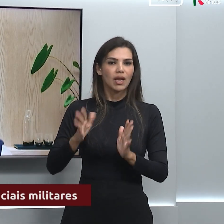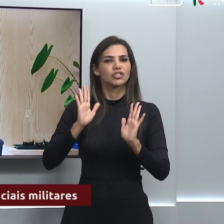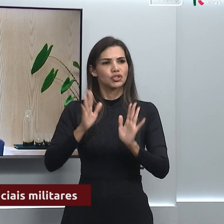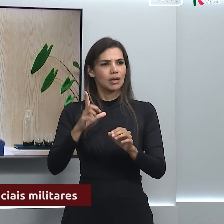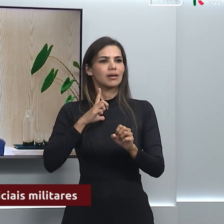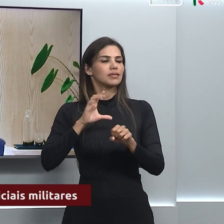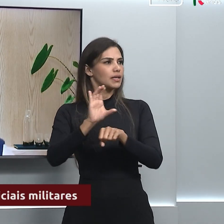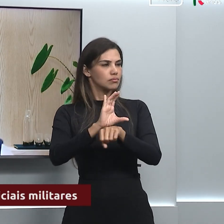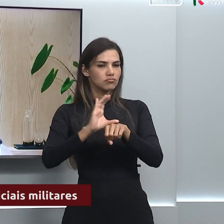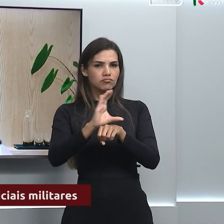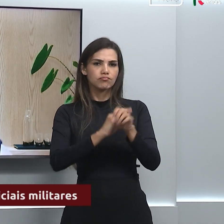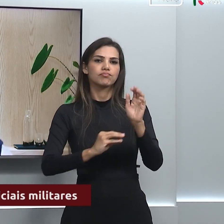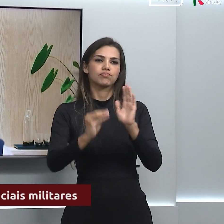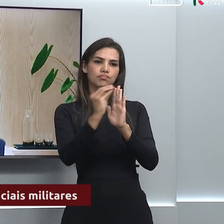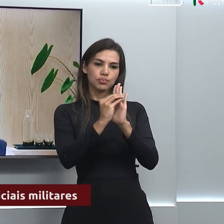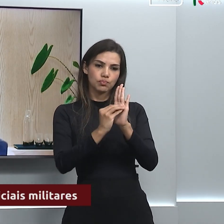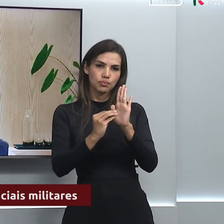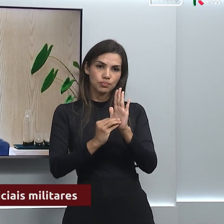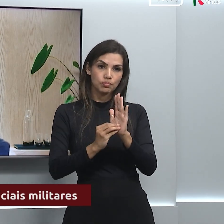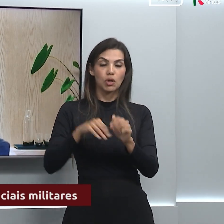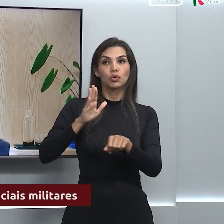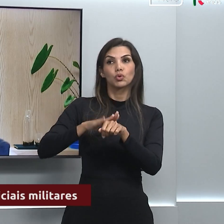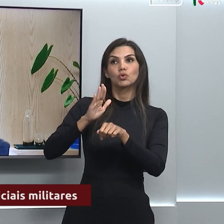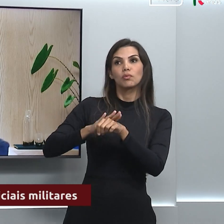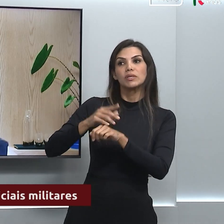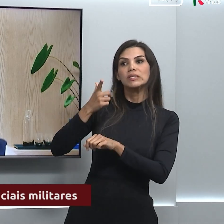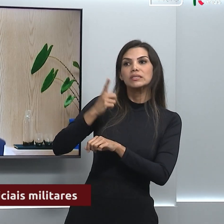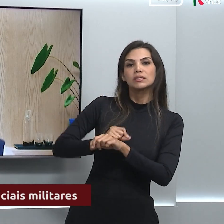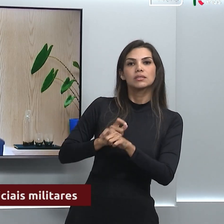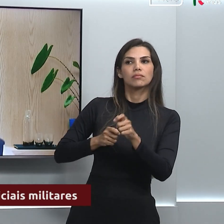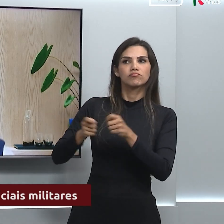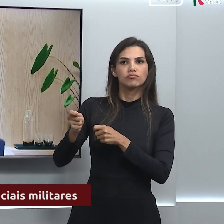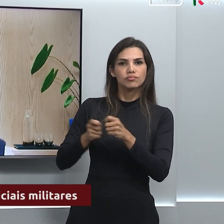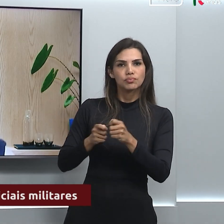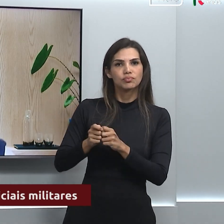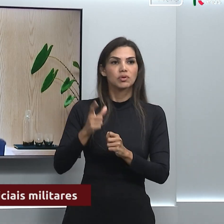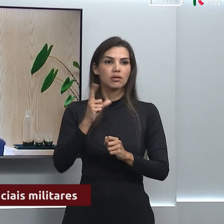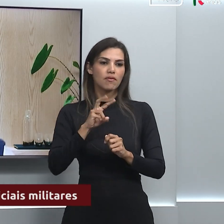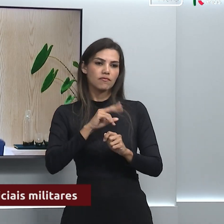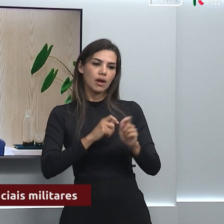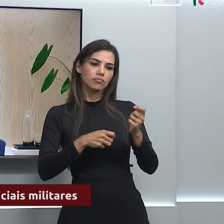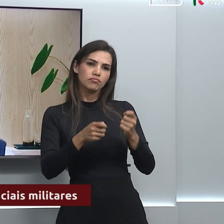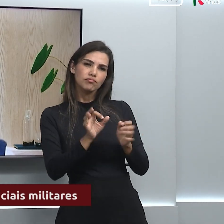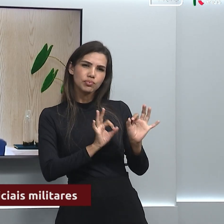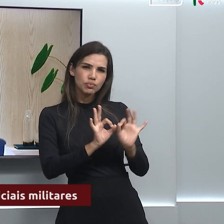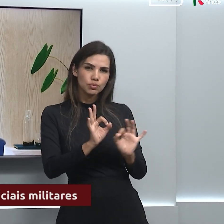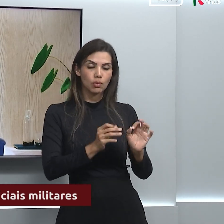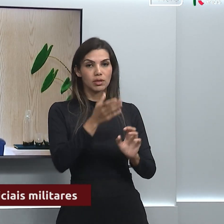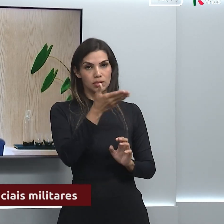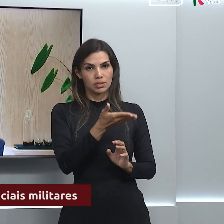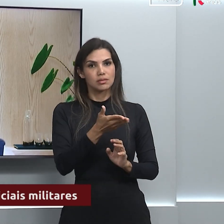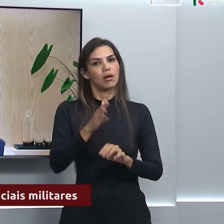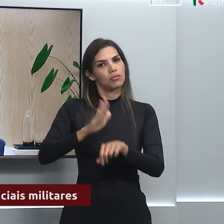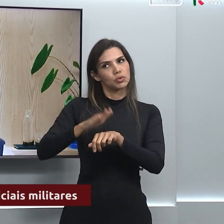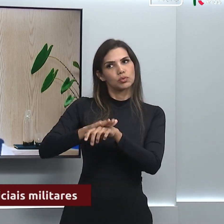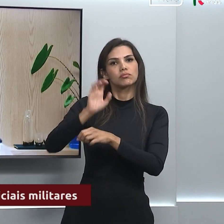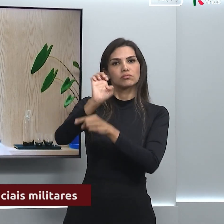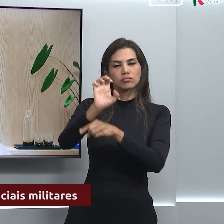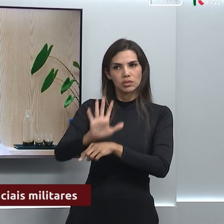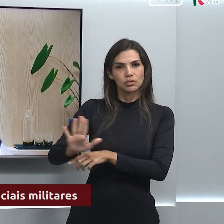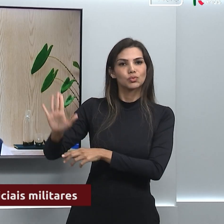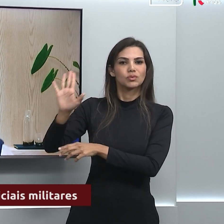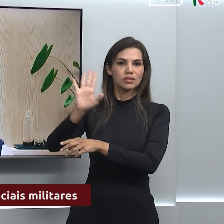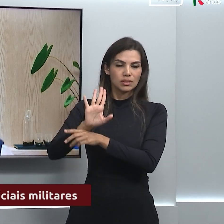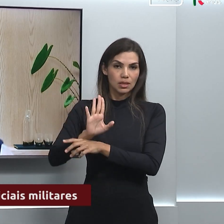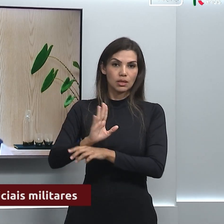quem vai gerir e quem vai organizar a polícia, através dos seus instrumentos, é o Estado. A União ela